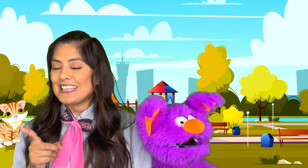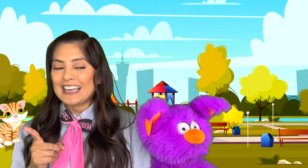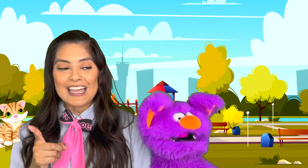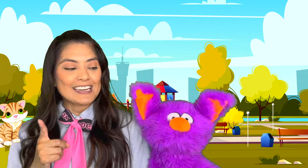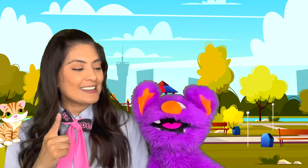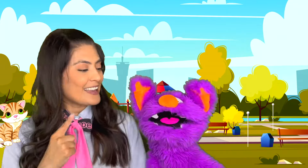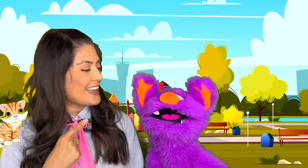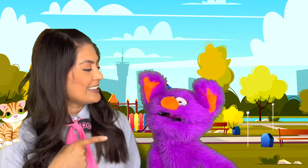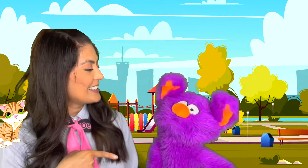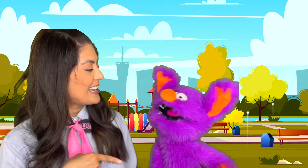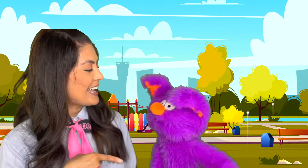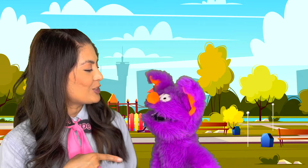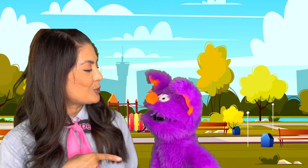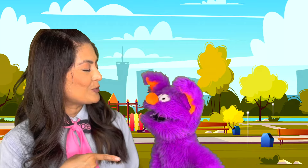Señalar gato. Al gato.